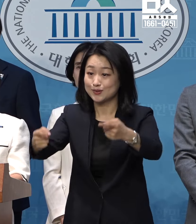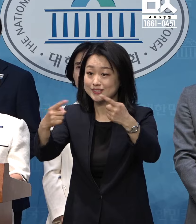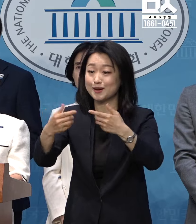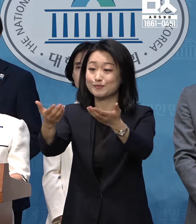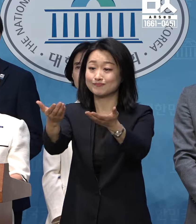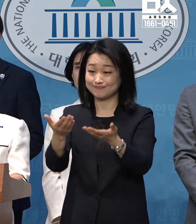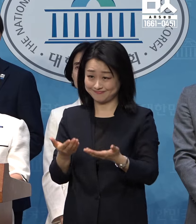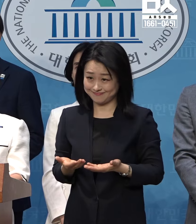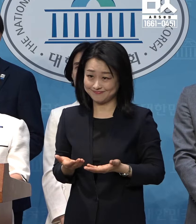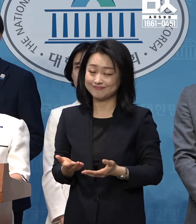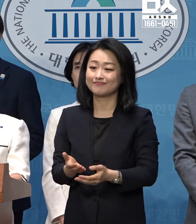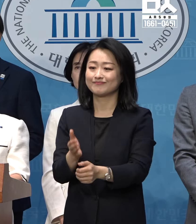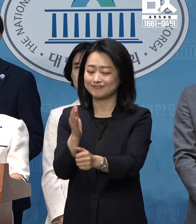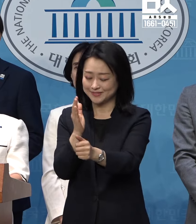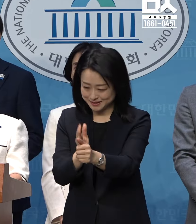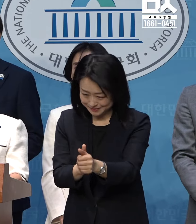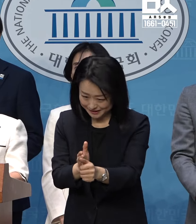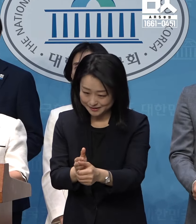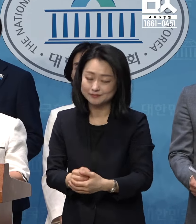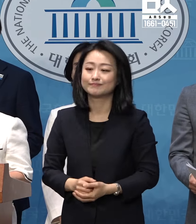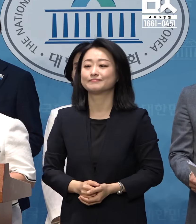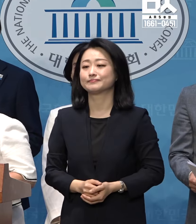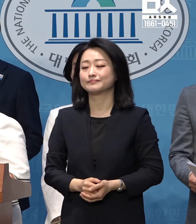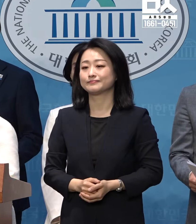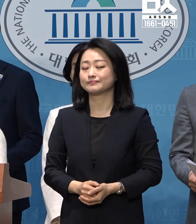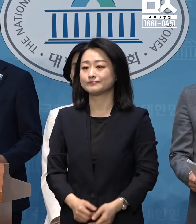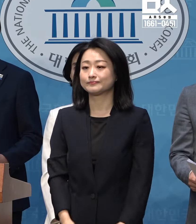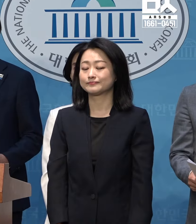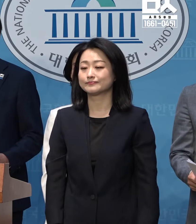주시기를 국민 여러분께 부탁드립니다.